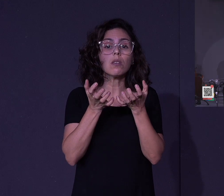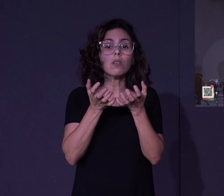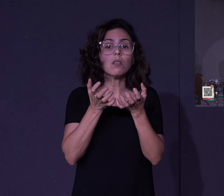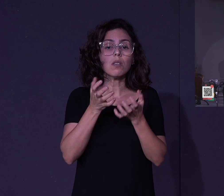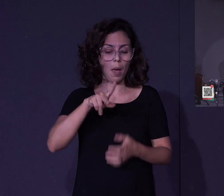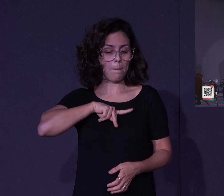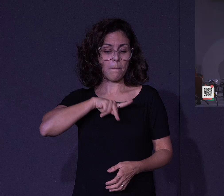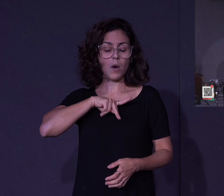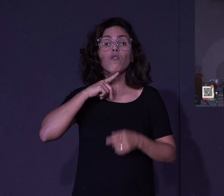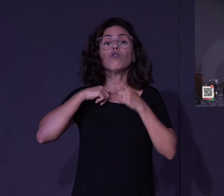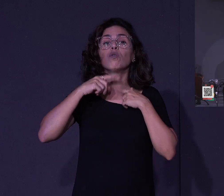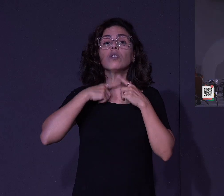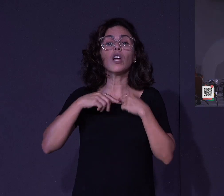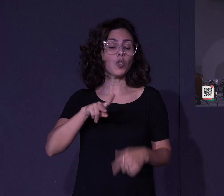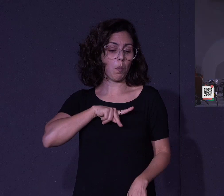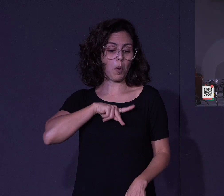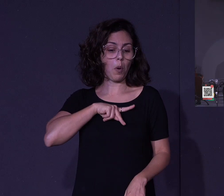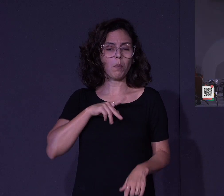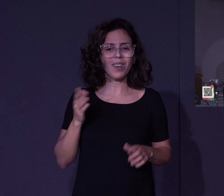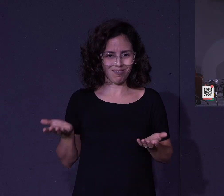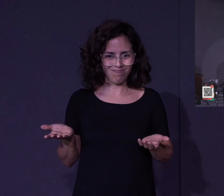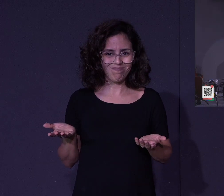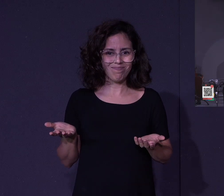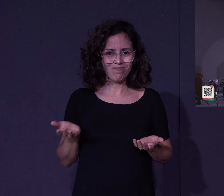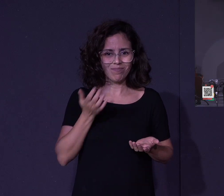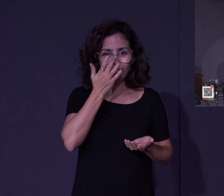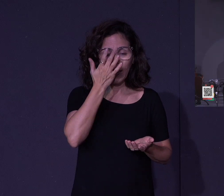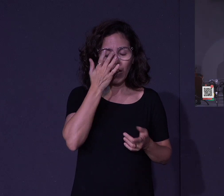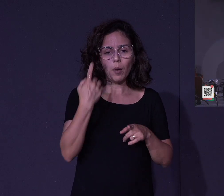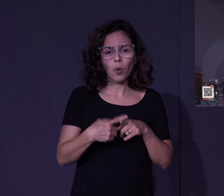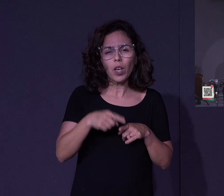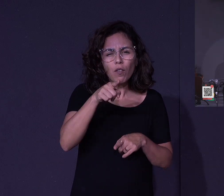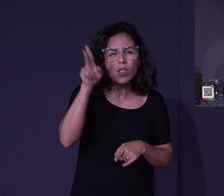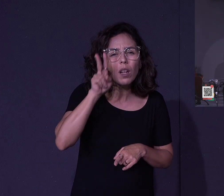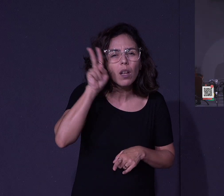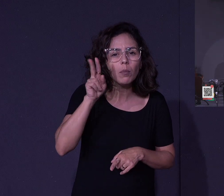Senhor, se o Senhor tivesse chegado antes. Olha, Jesus errar? Nunca.